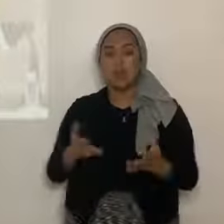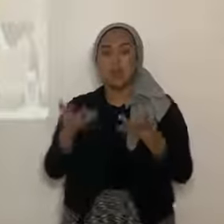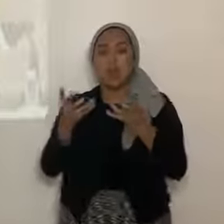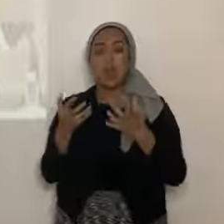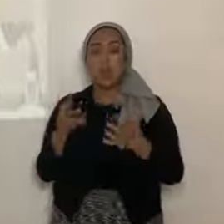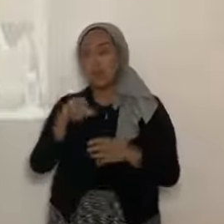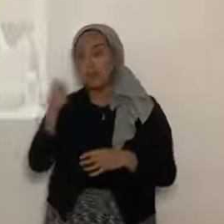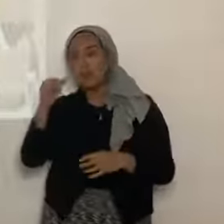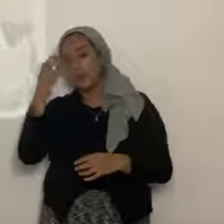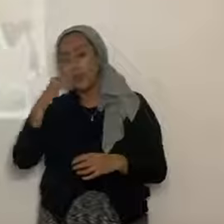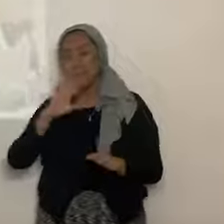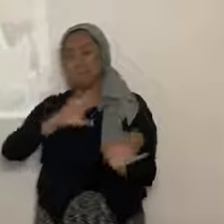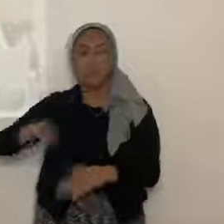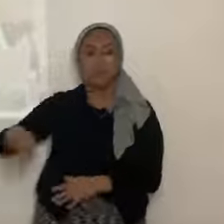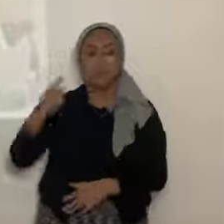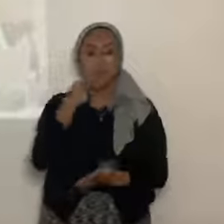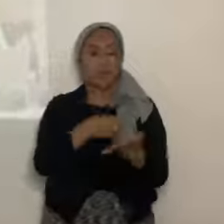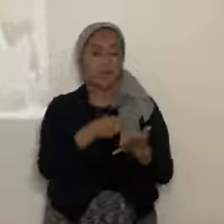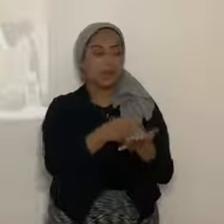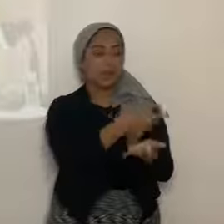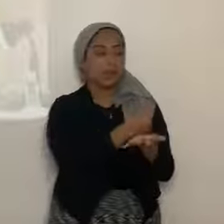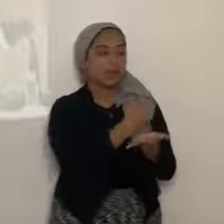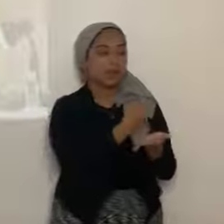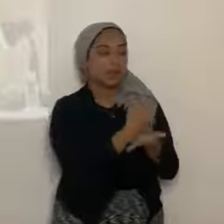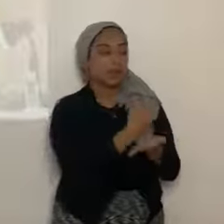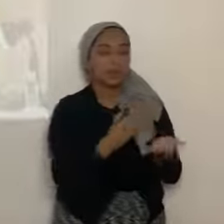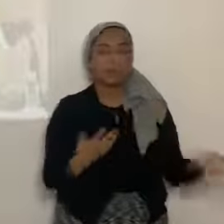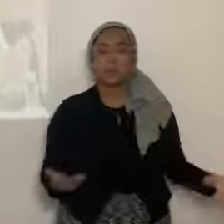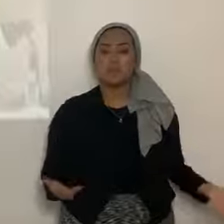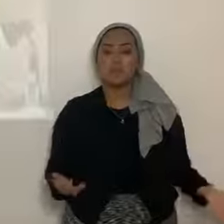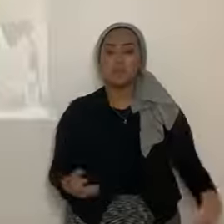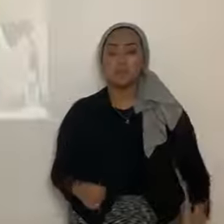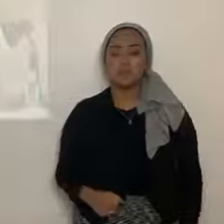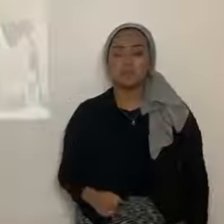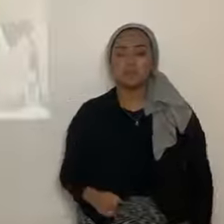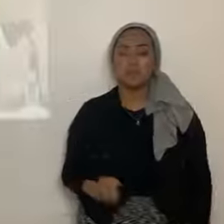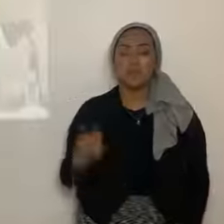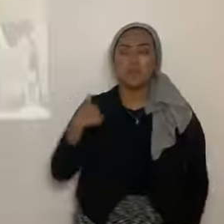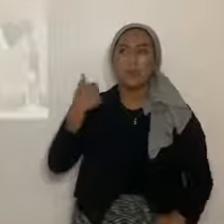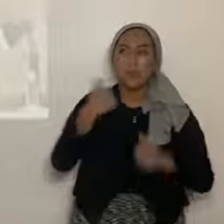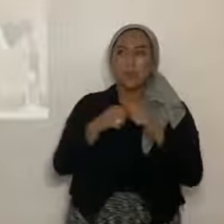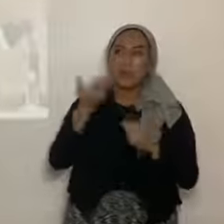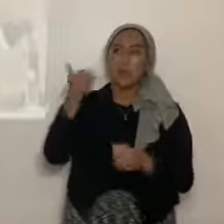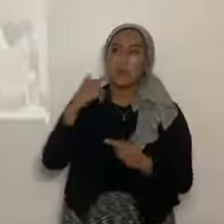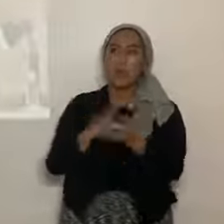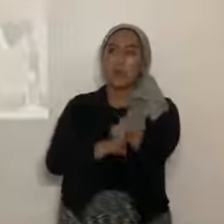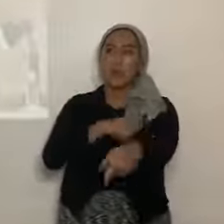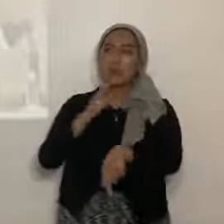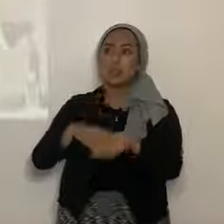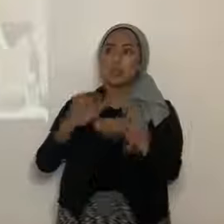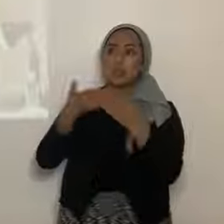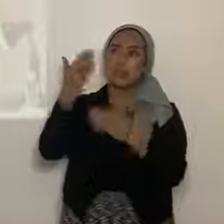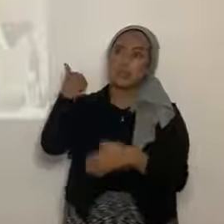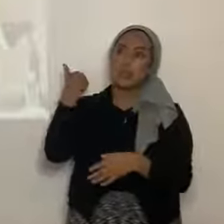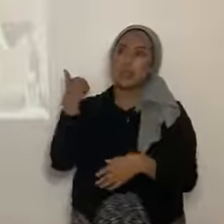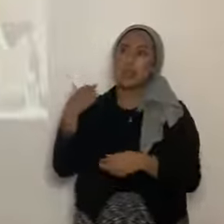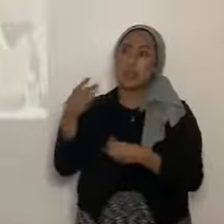Shabbat. ¿No? Ese es el único mandamiento. Hace mucho tiempo me dijeron varios